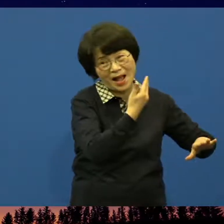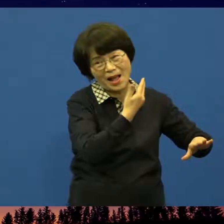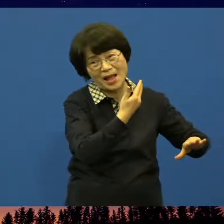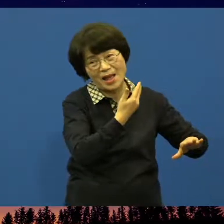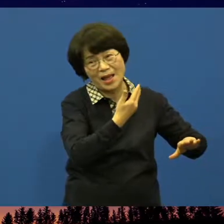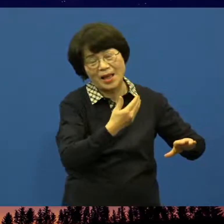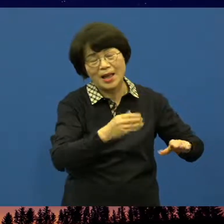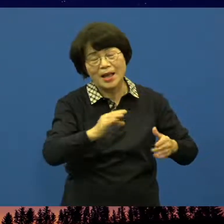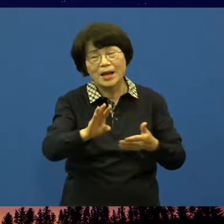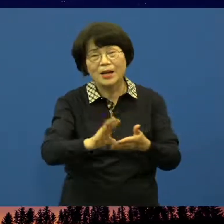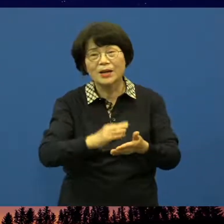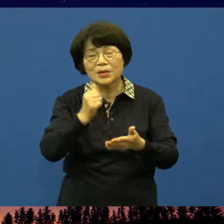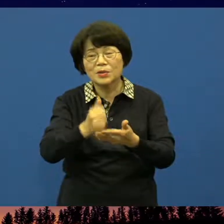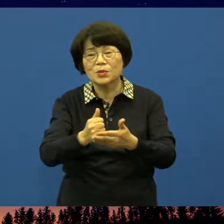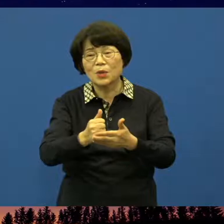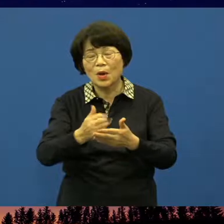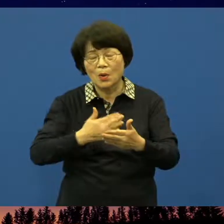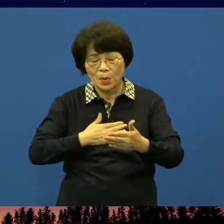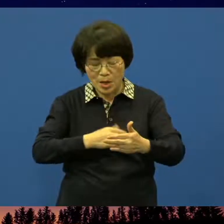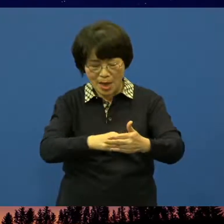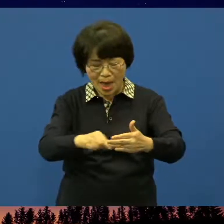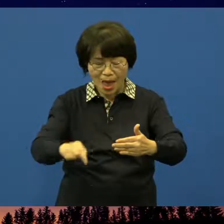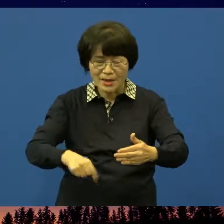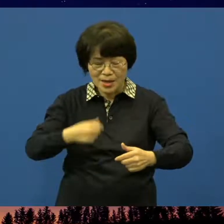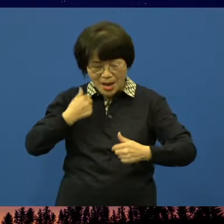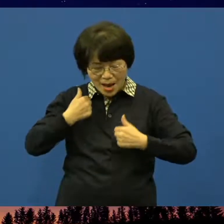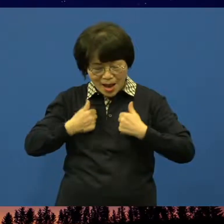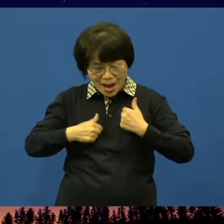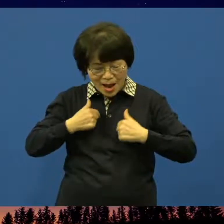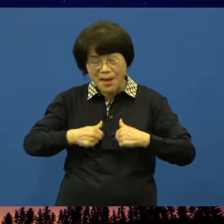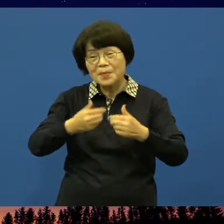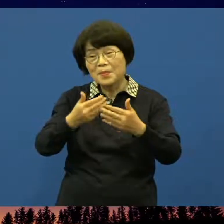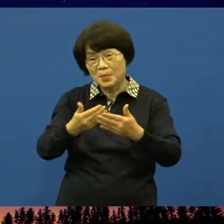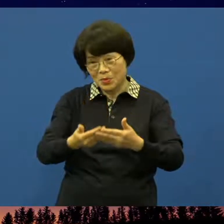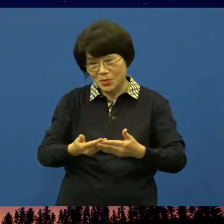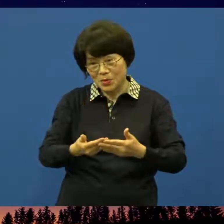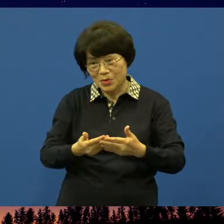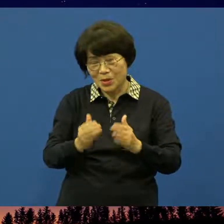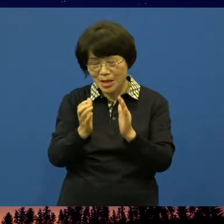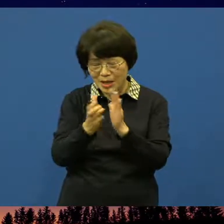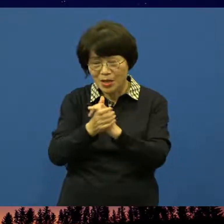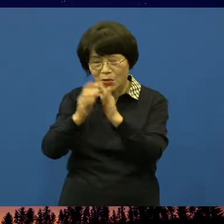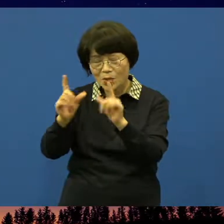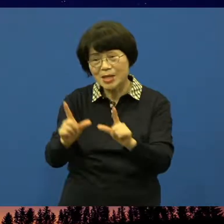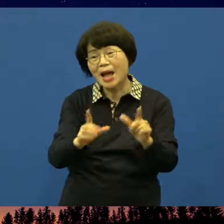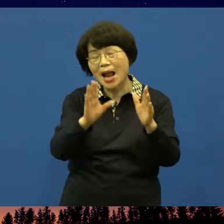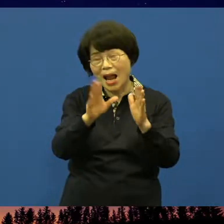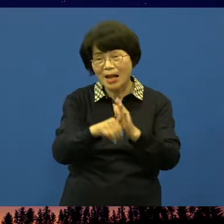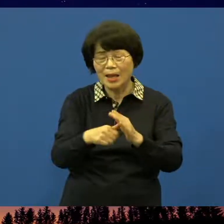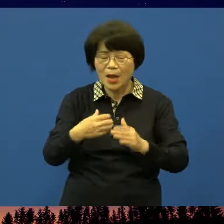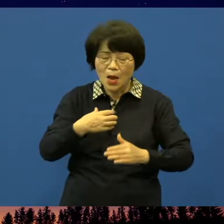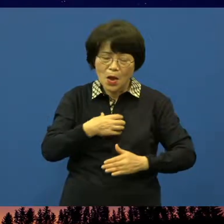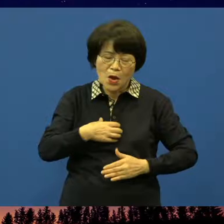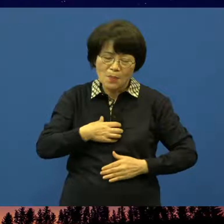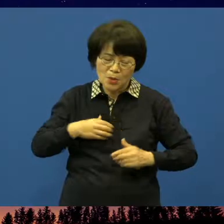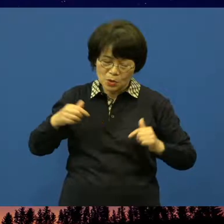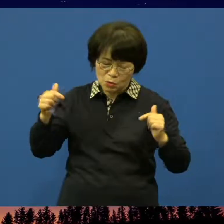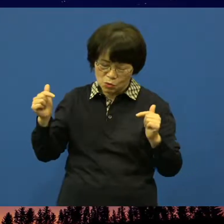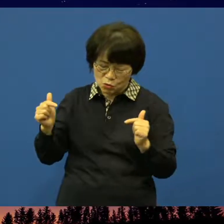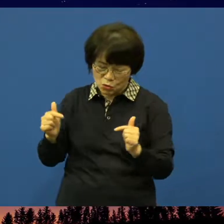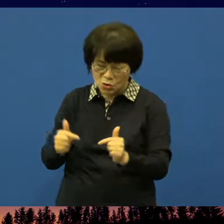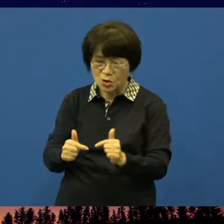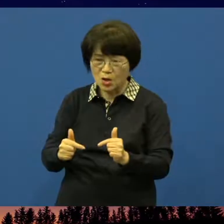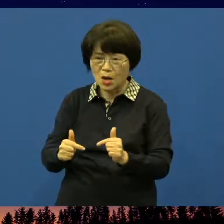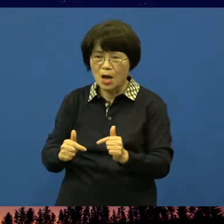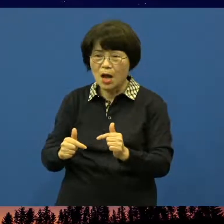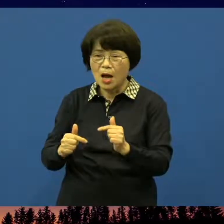여러분, 그리스도가 우리 안에서 계속 기쁨을 주십니다. 여러분, 기도 생활을 하다 보면 염려는 형격이 줄어드는 거예요. 아무것도